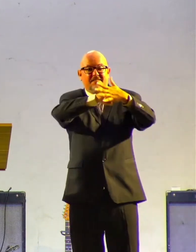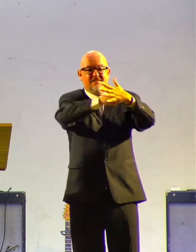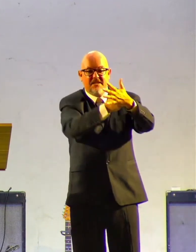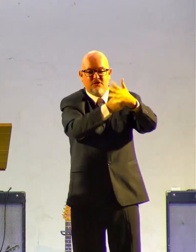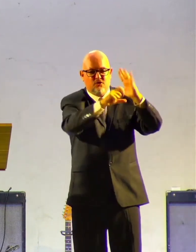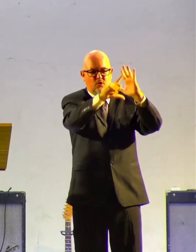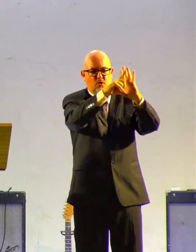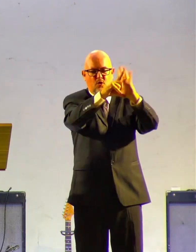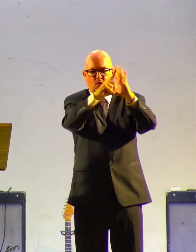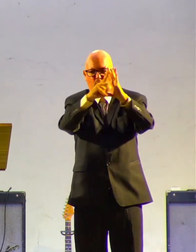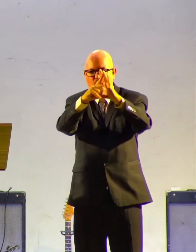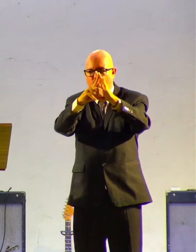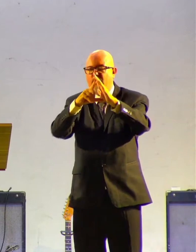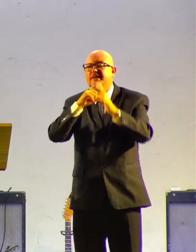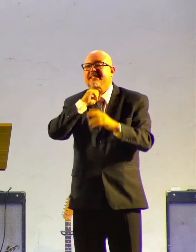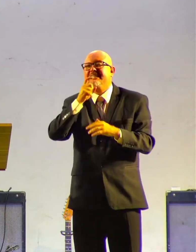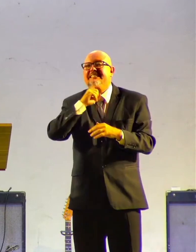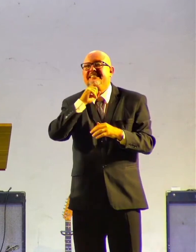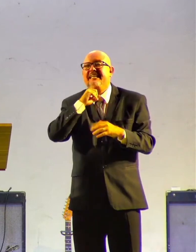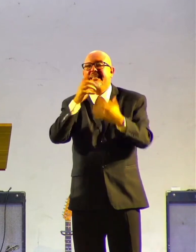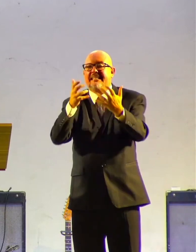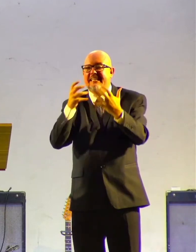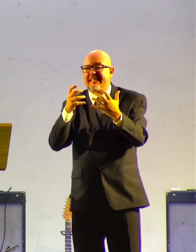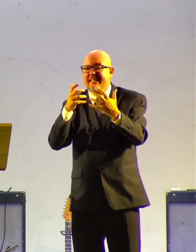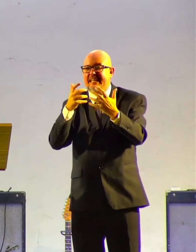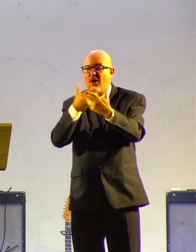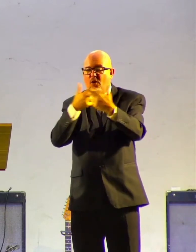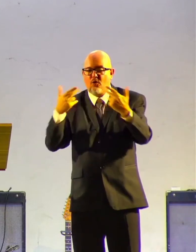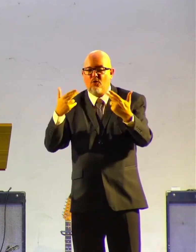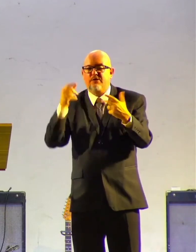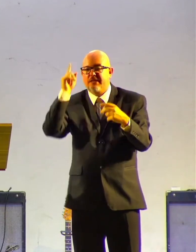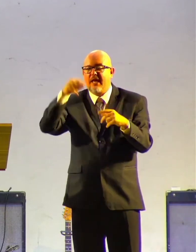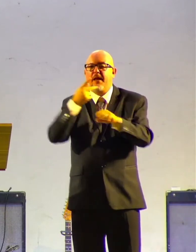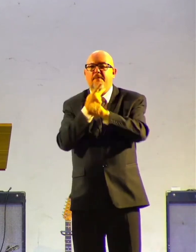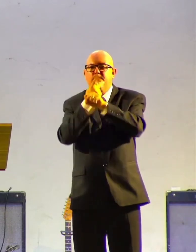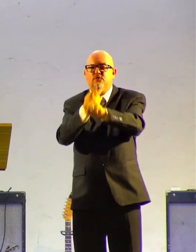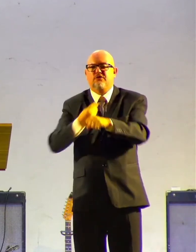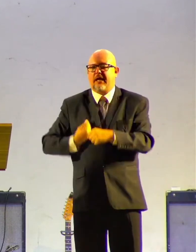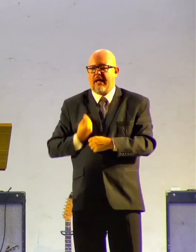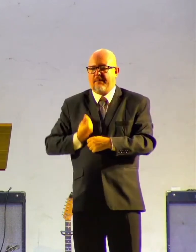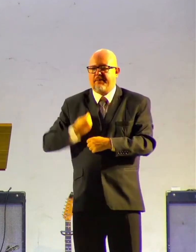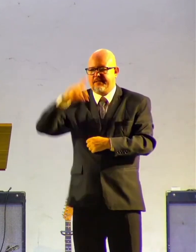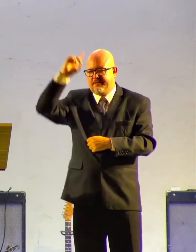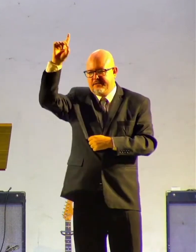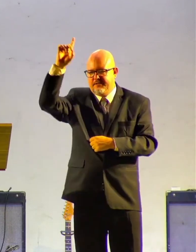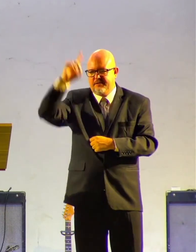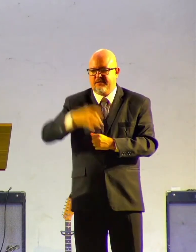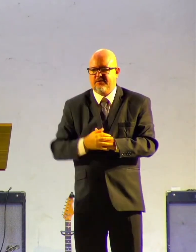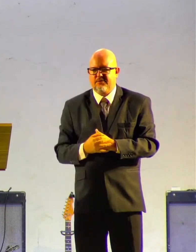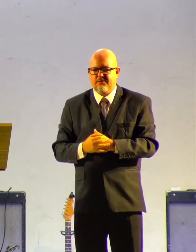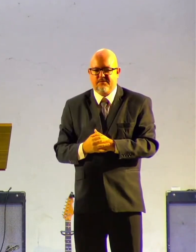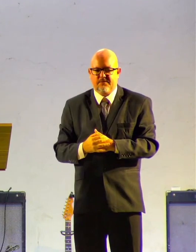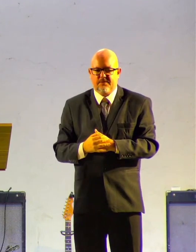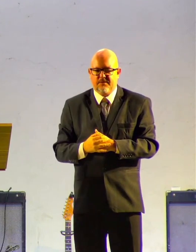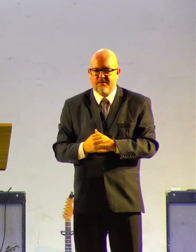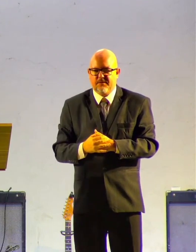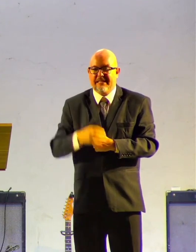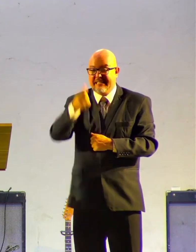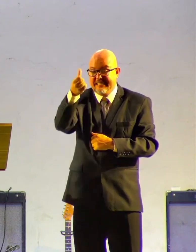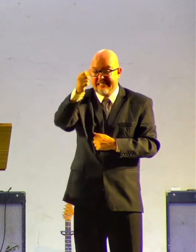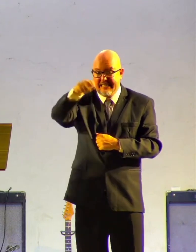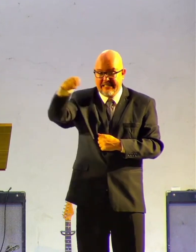mais cedo, porque ninguém queria outra coisa na cidade, a não ser buscar a presença de Deus.